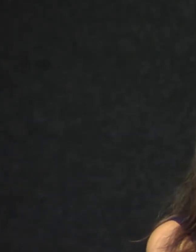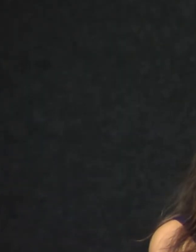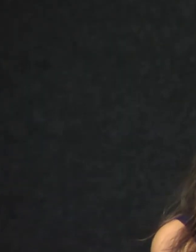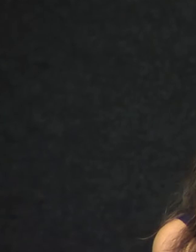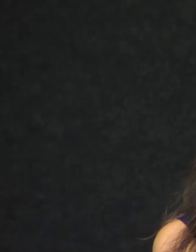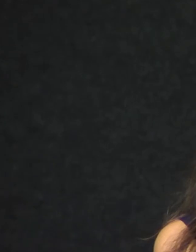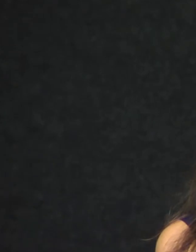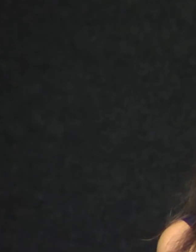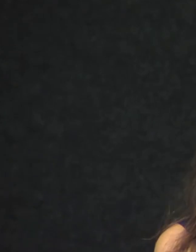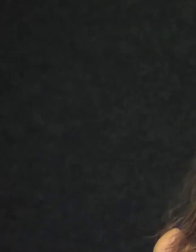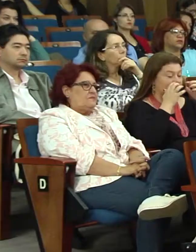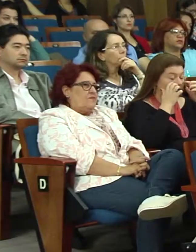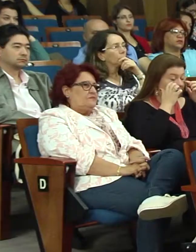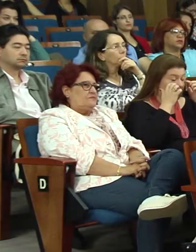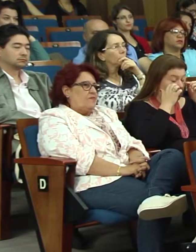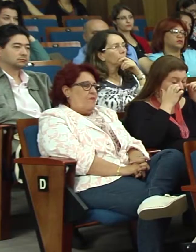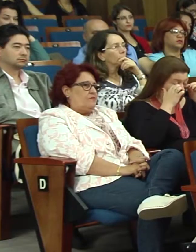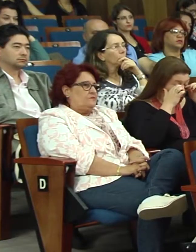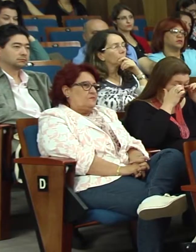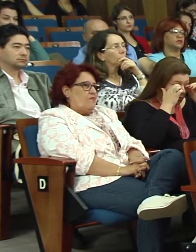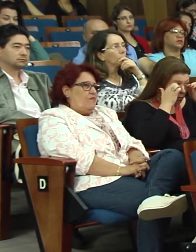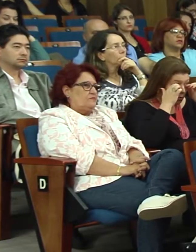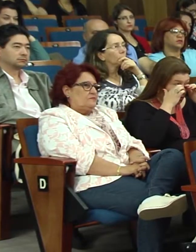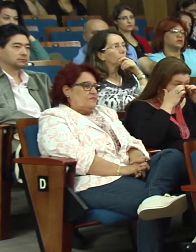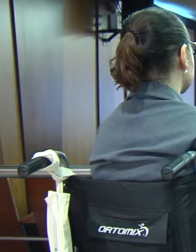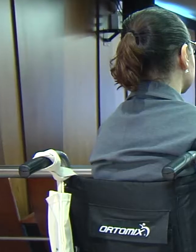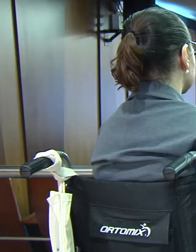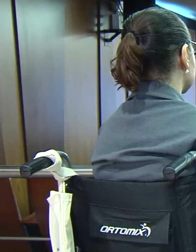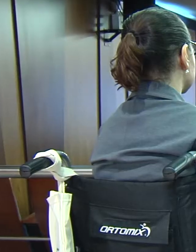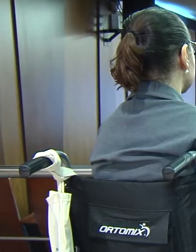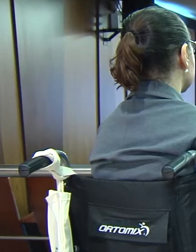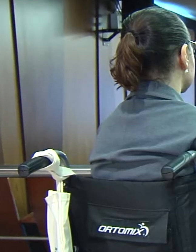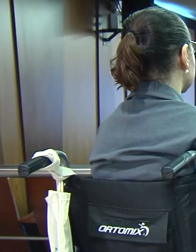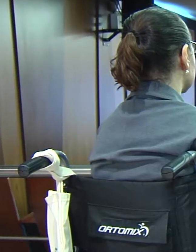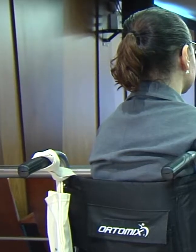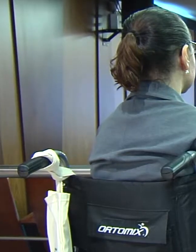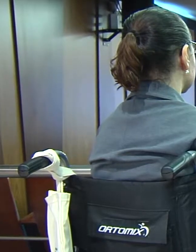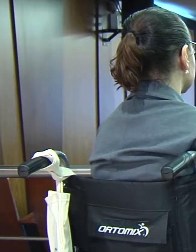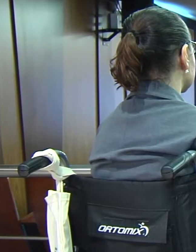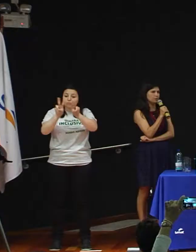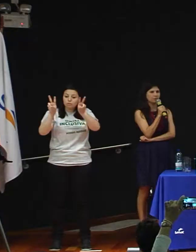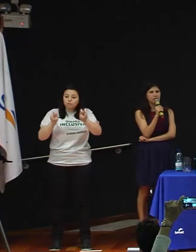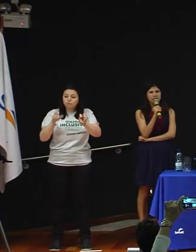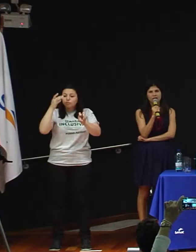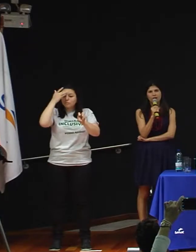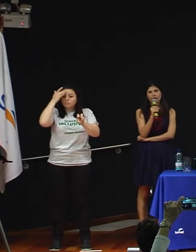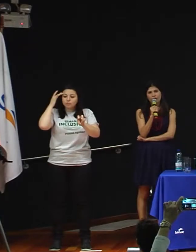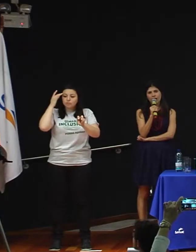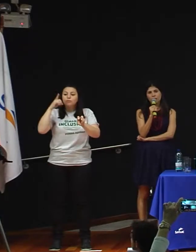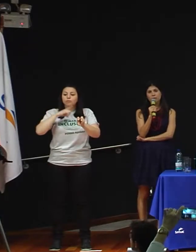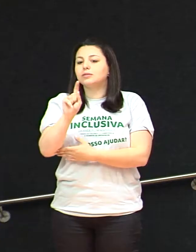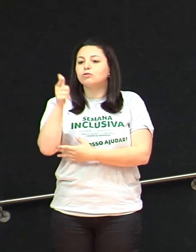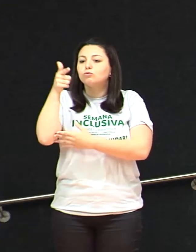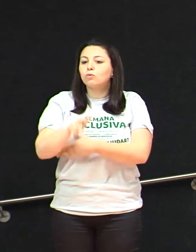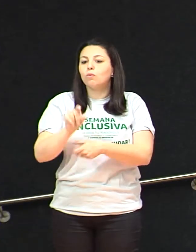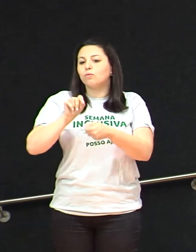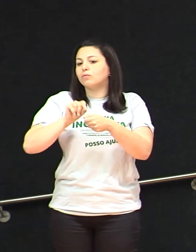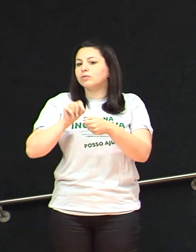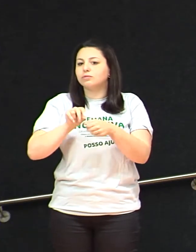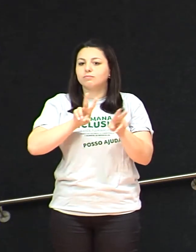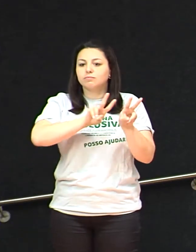de 600 pessoas com algum tipo de deficiência e que buscam uma oportunidade no mercado de trabalho na